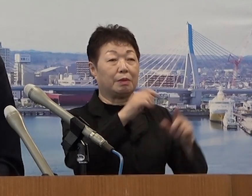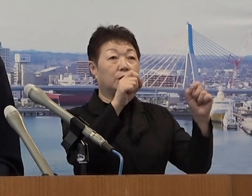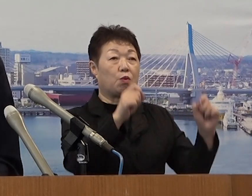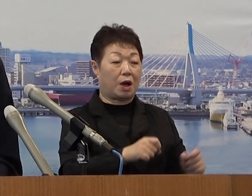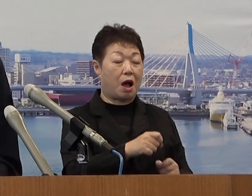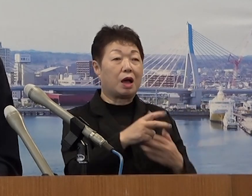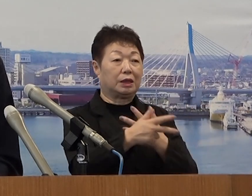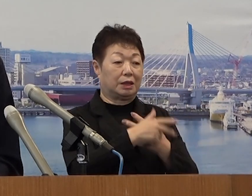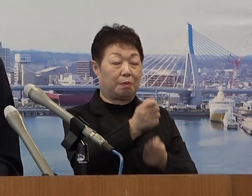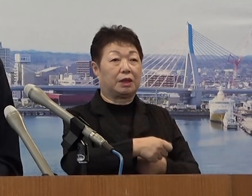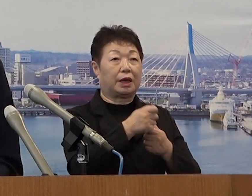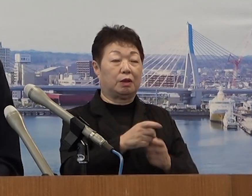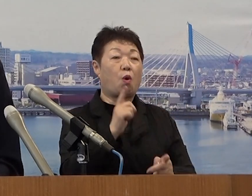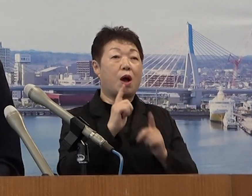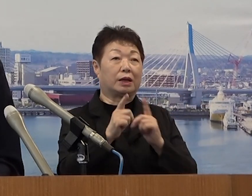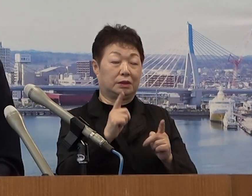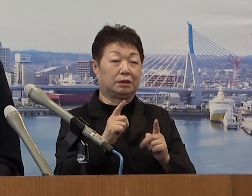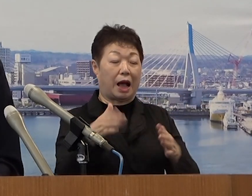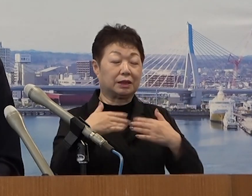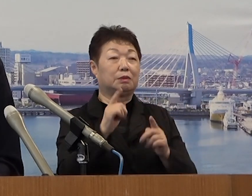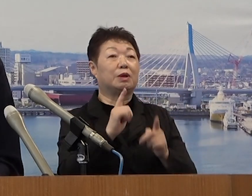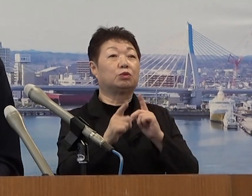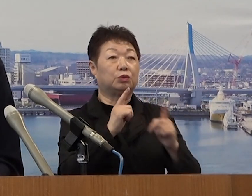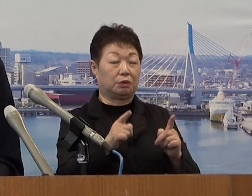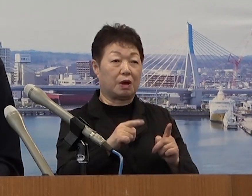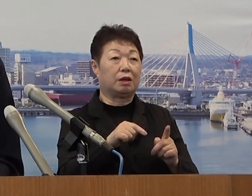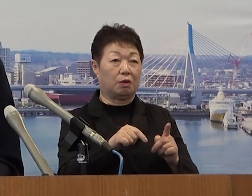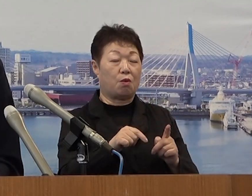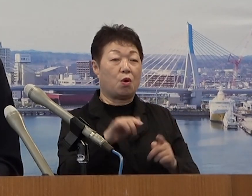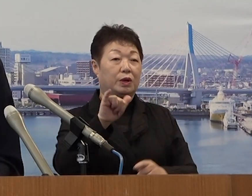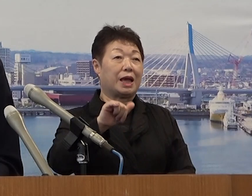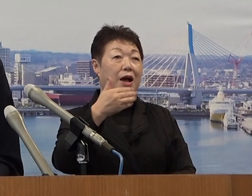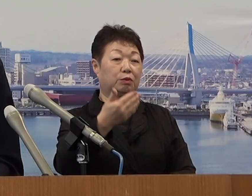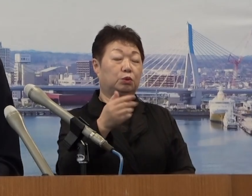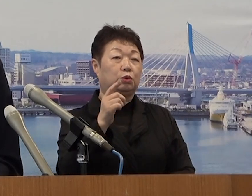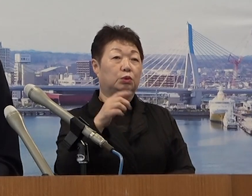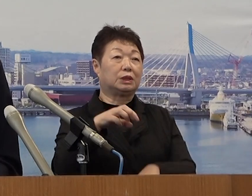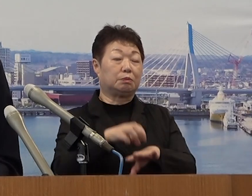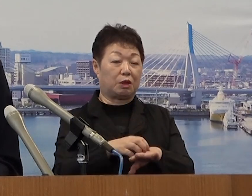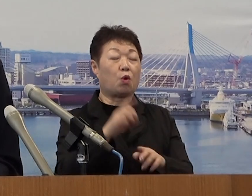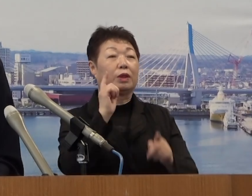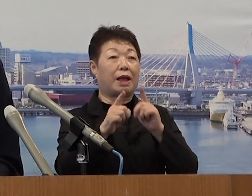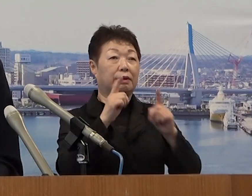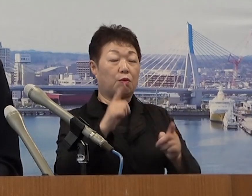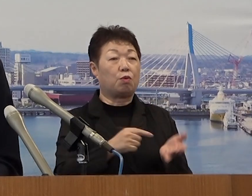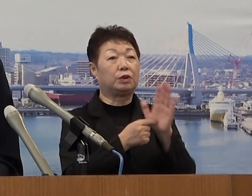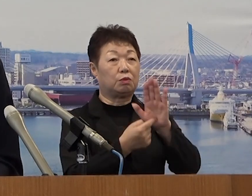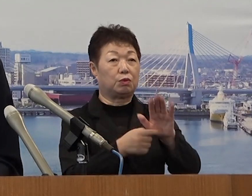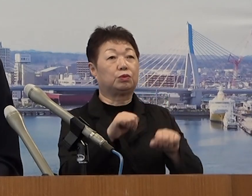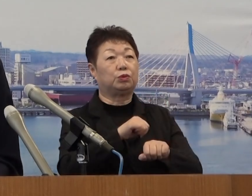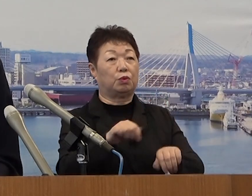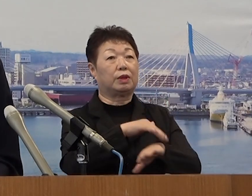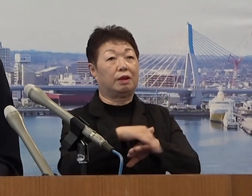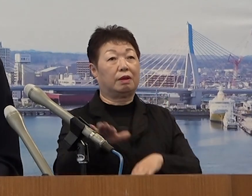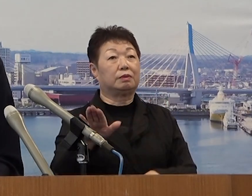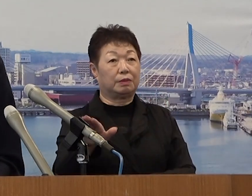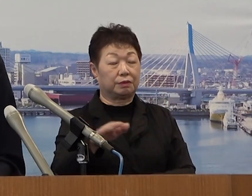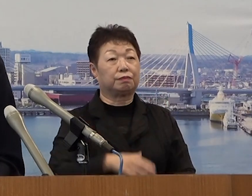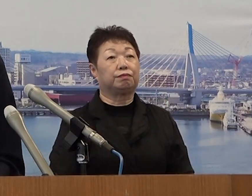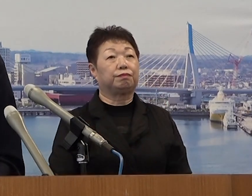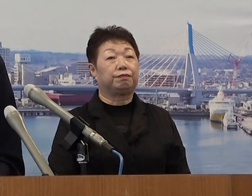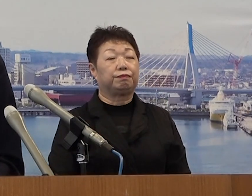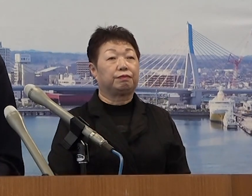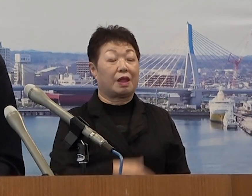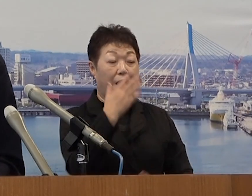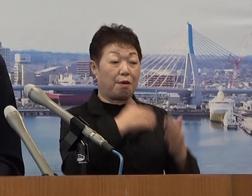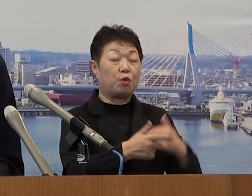北畑秋祭り火起こしの会場で屋久島太鼓の演奏を行っていただくこととなりました。